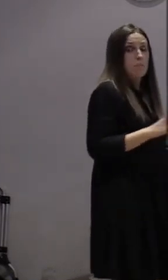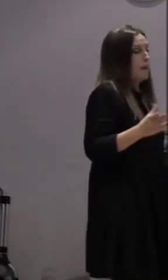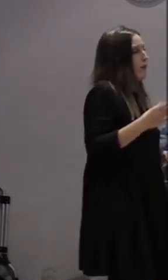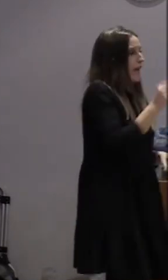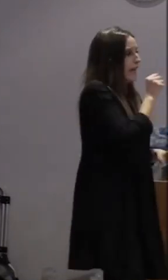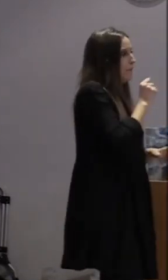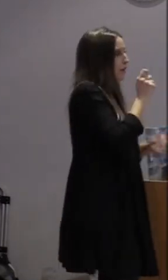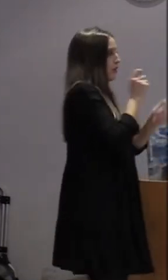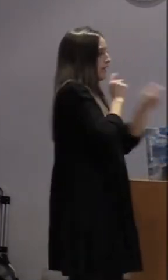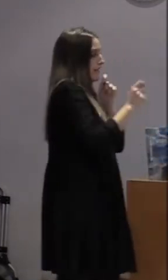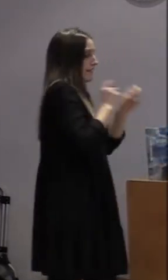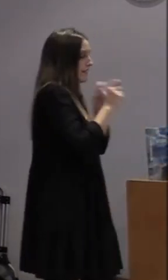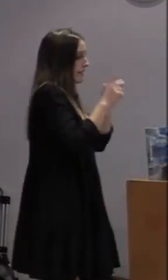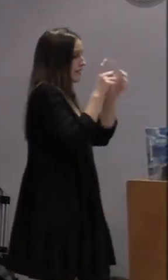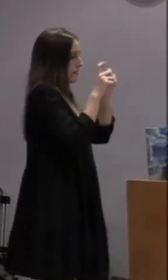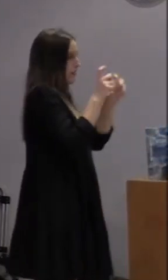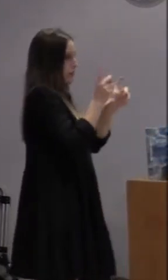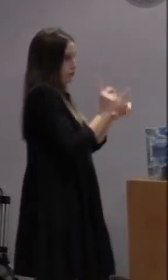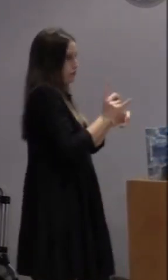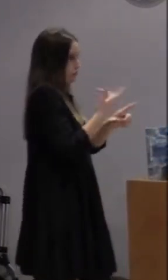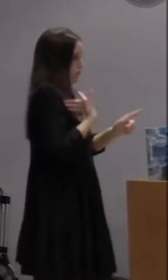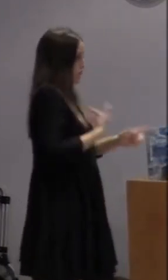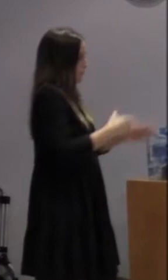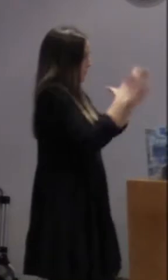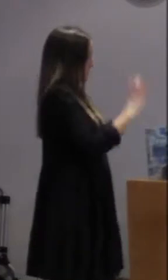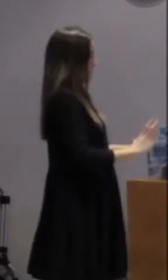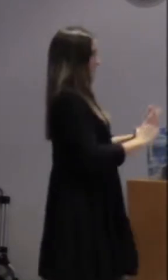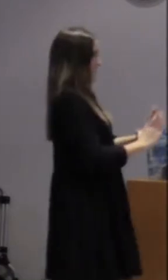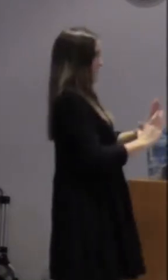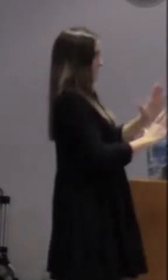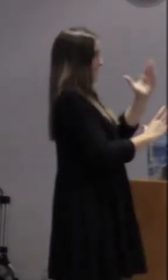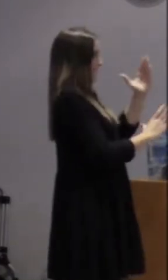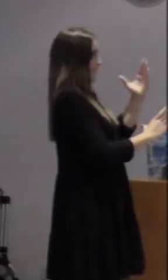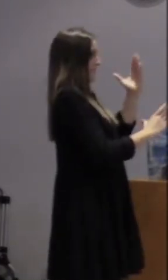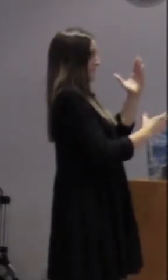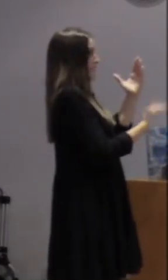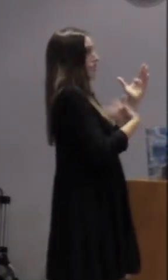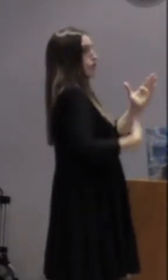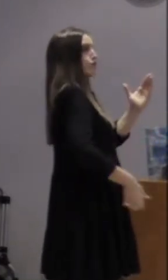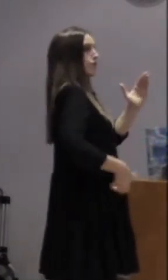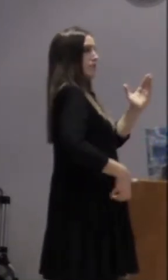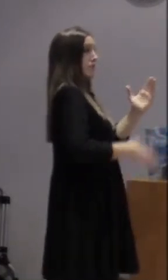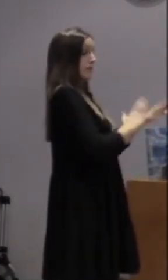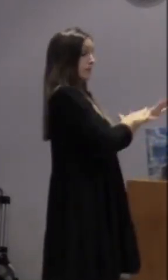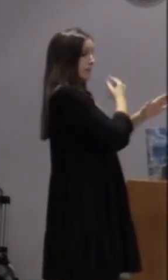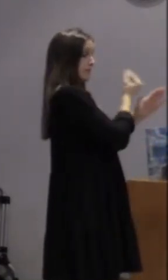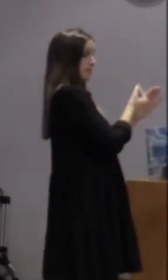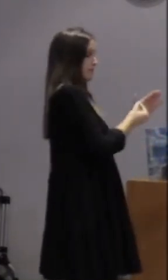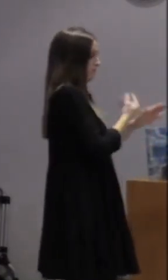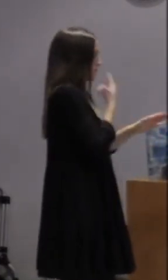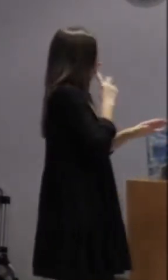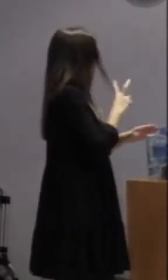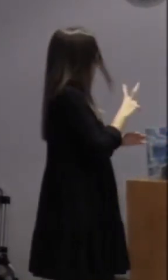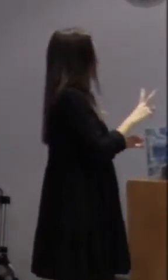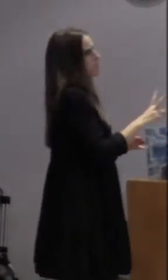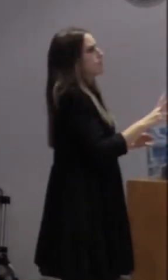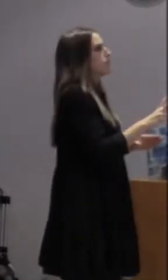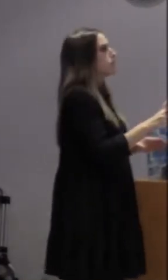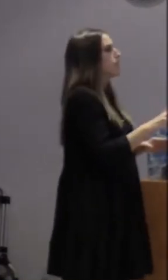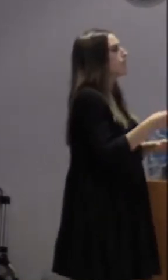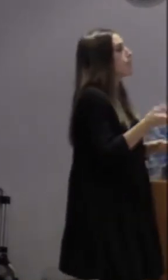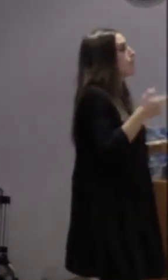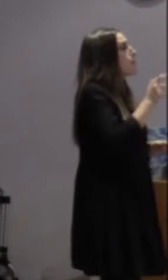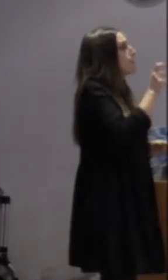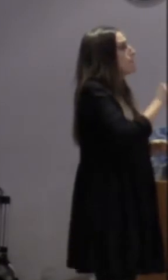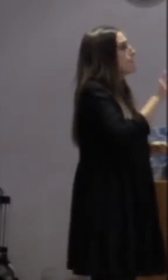que iba con la cámara de fotos. Él llevaba su caballete y sus carpetas. Y llega allí y ve a la gente saliendo en barca